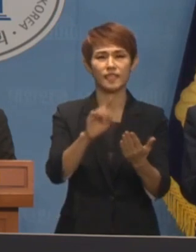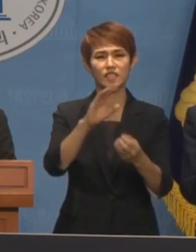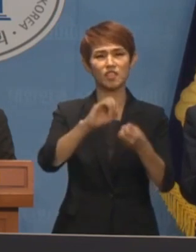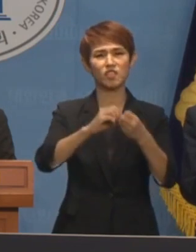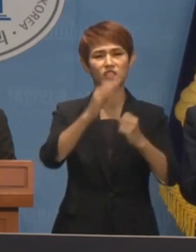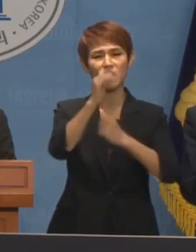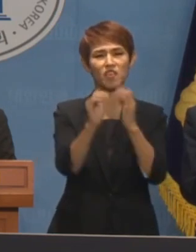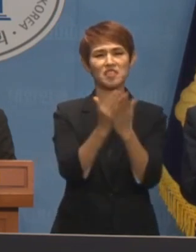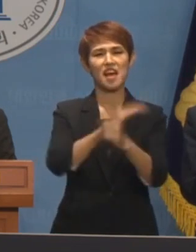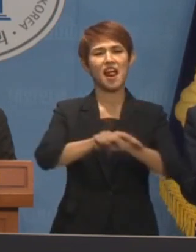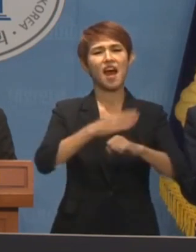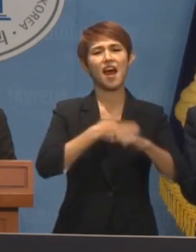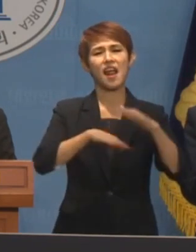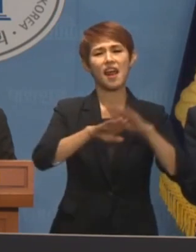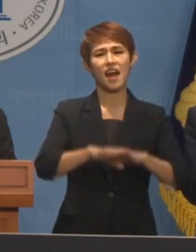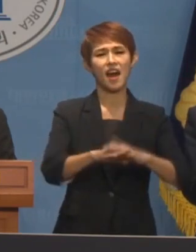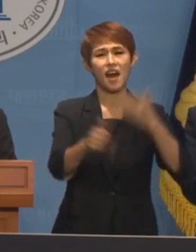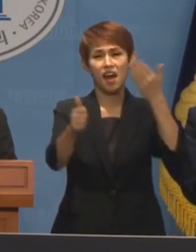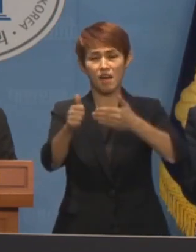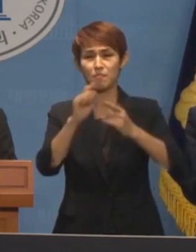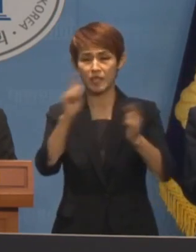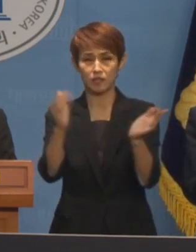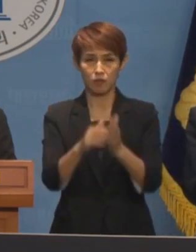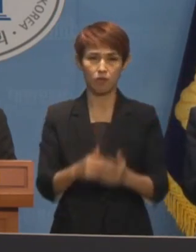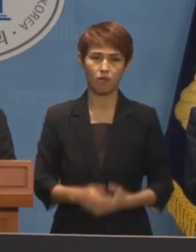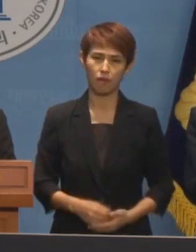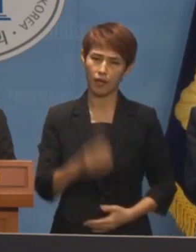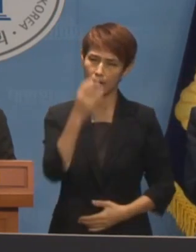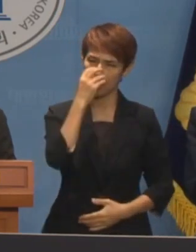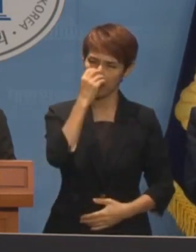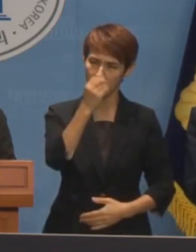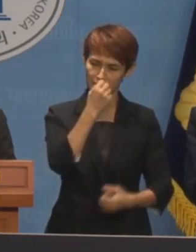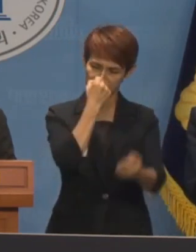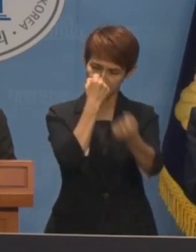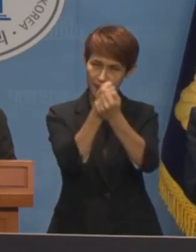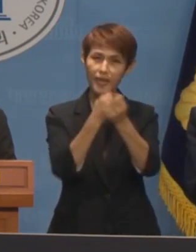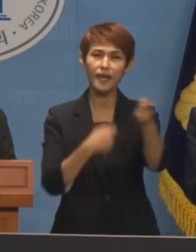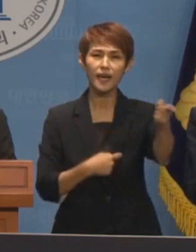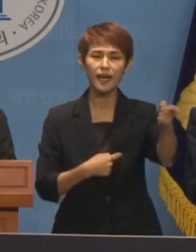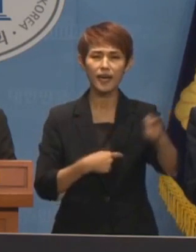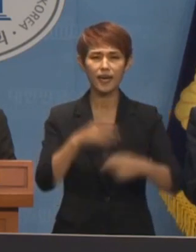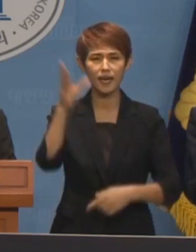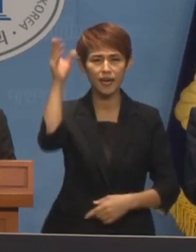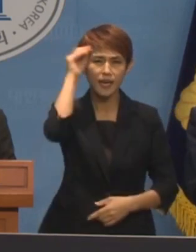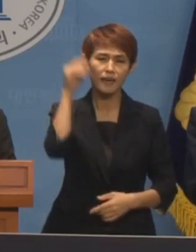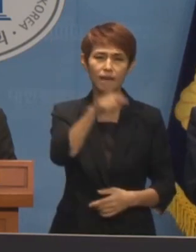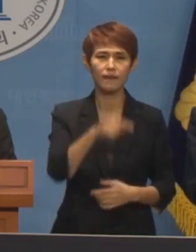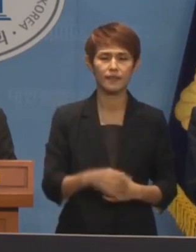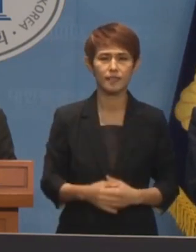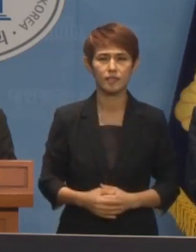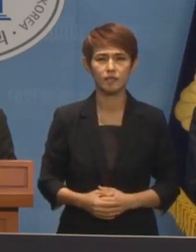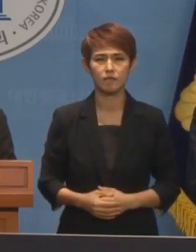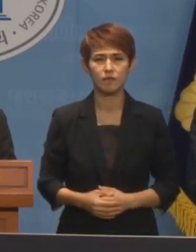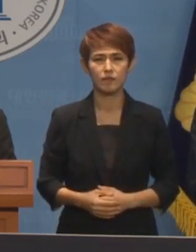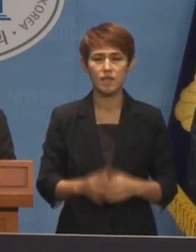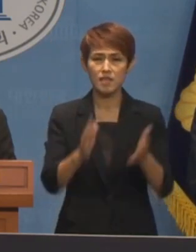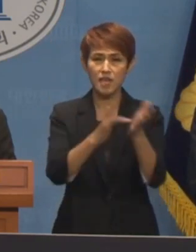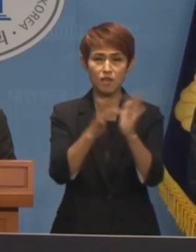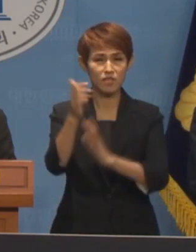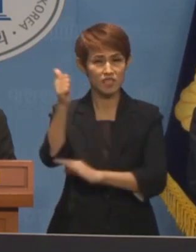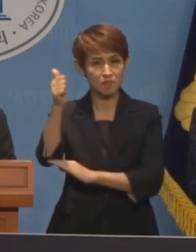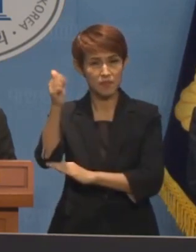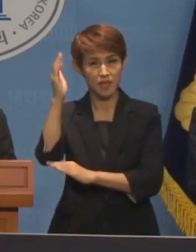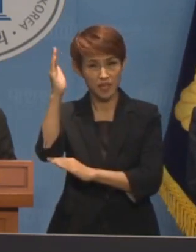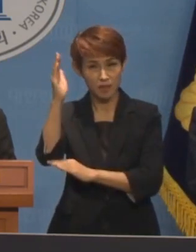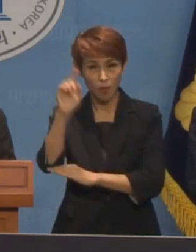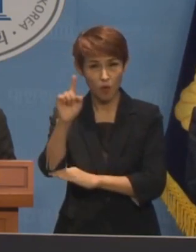알라고 훈계했는데 이보다 오만하고 무례하며 무지한 행동은 없을 것이다. 더욱이 예수님께서